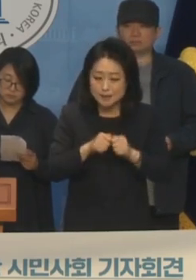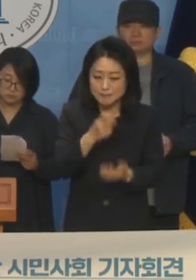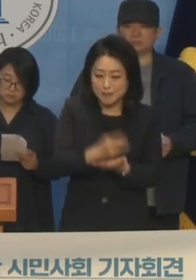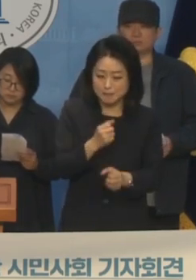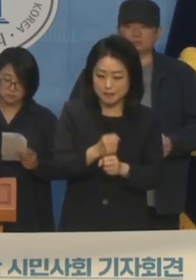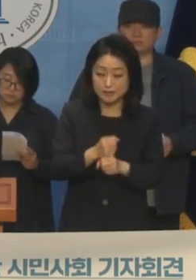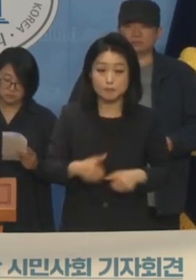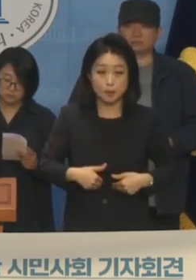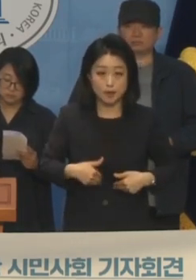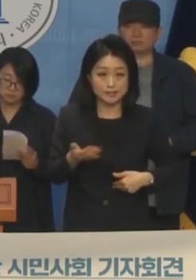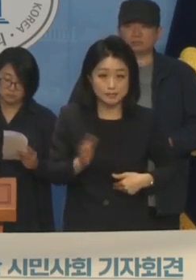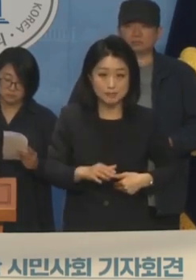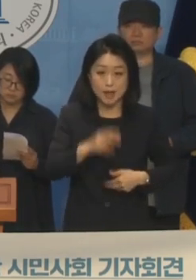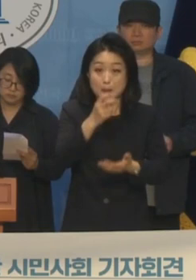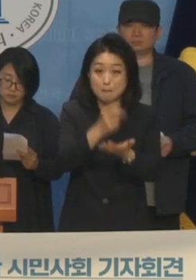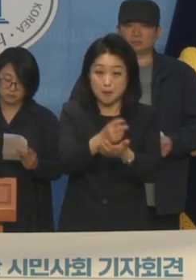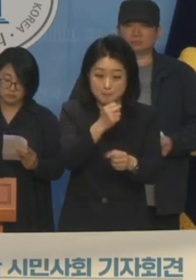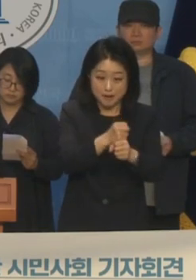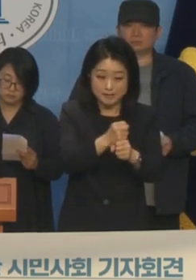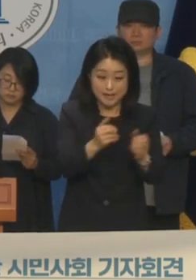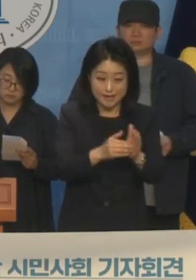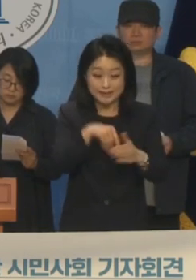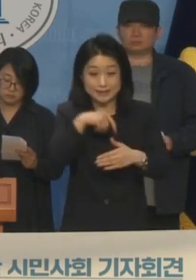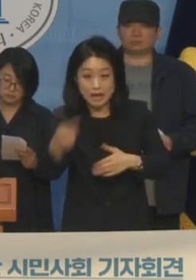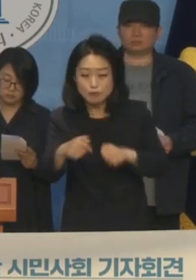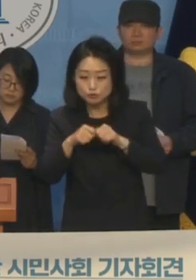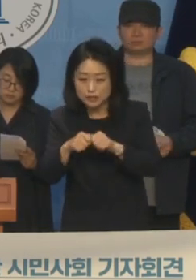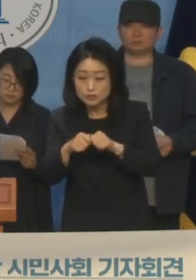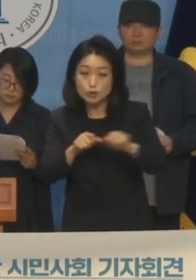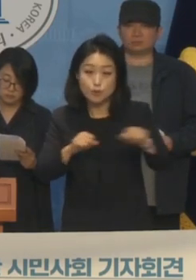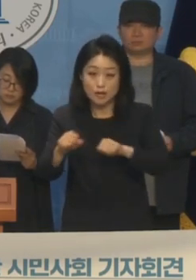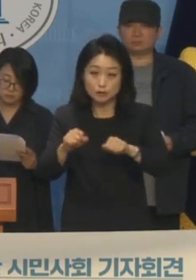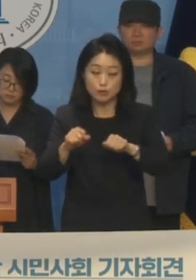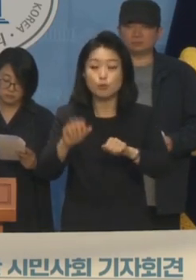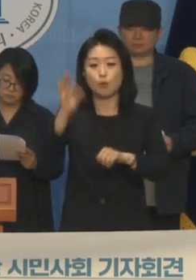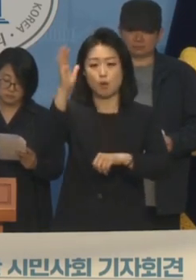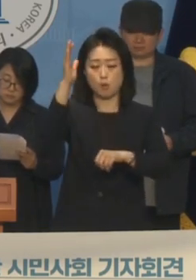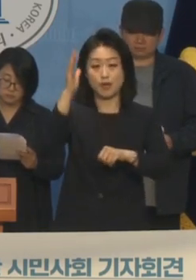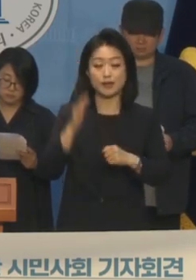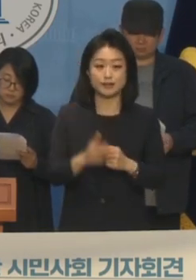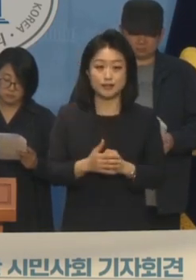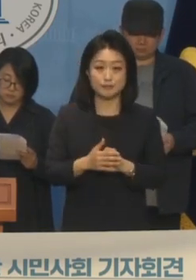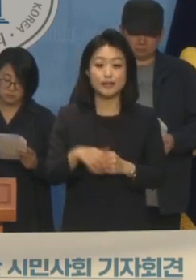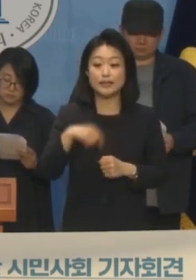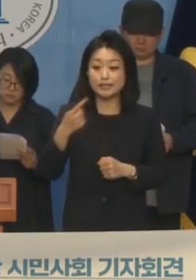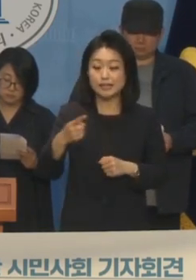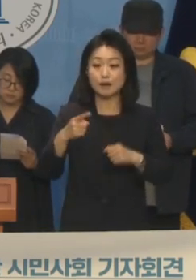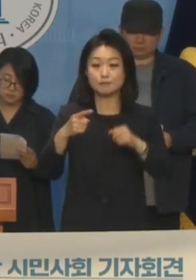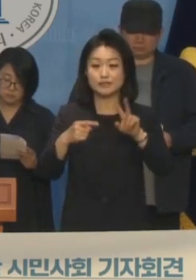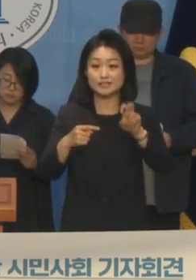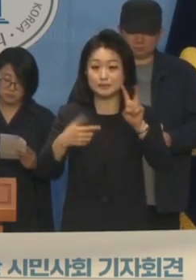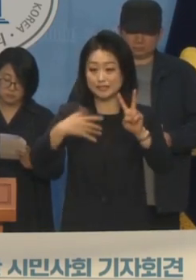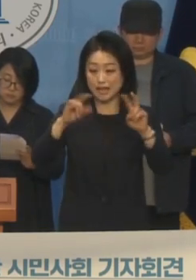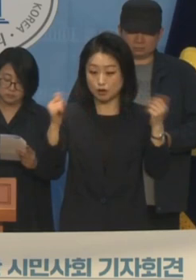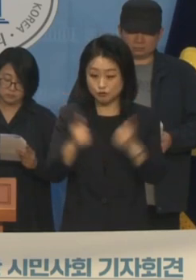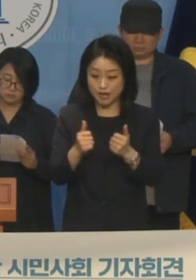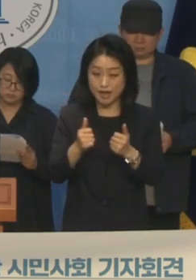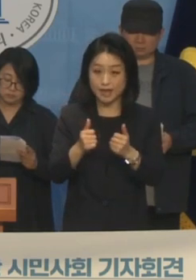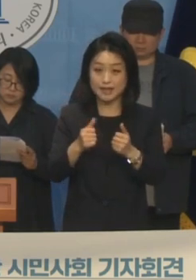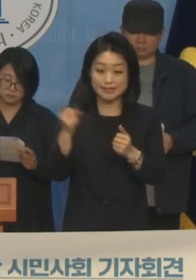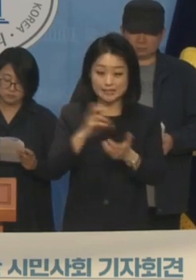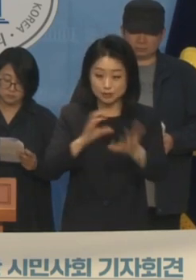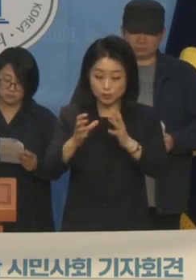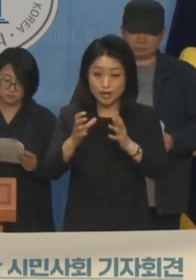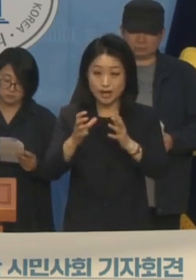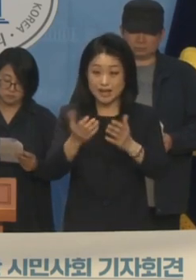설계가 필요하나 법 제정 후 구체적인 논의를 진행하면 충분하다. 다음 국회에서 새롭게 논의를 시작할 때까지 또 다시